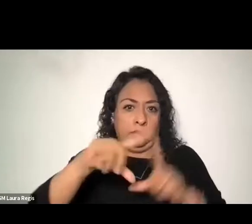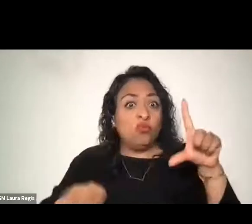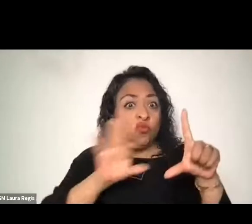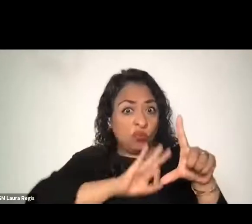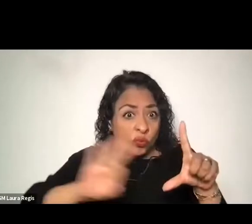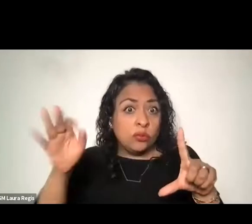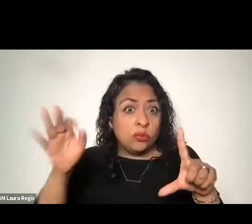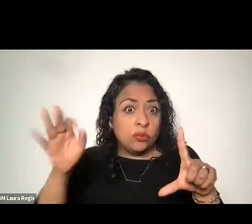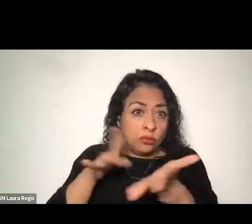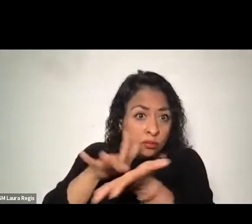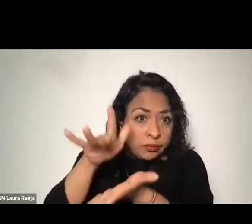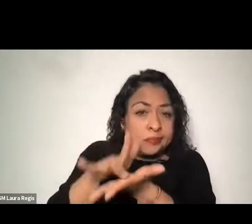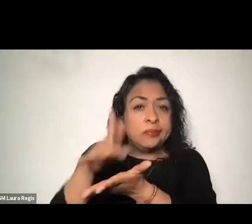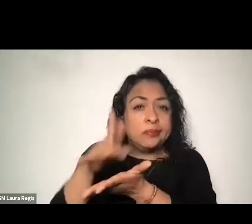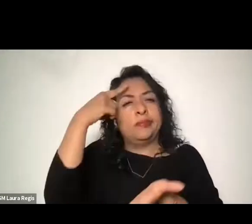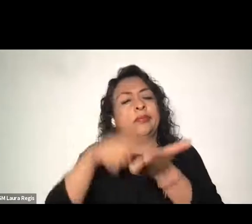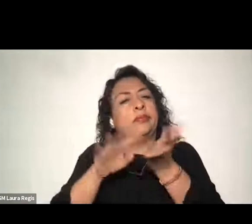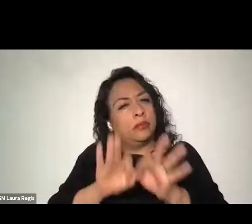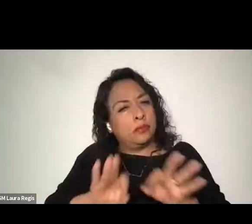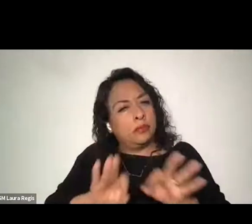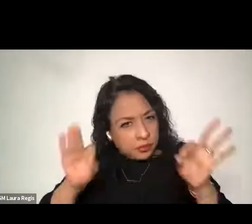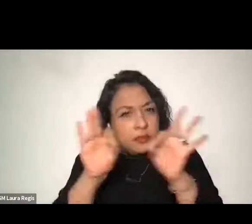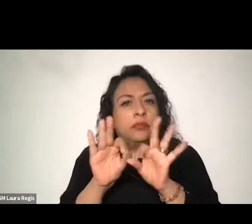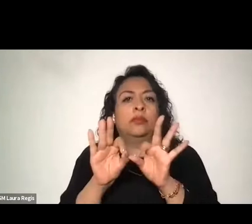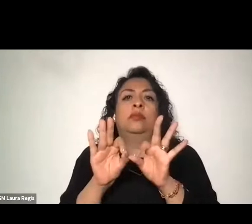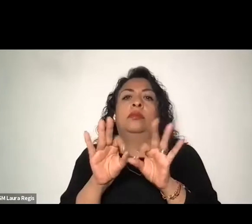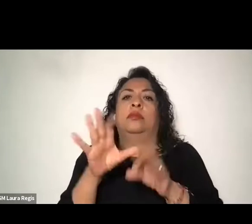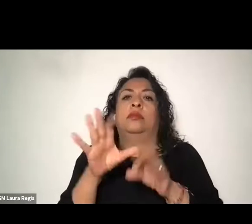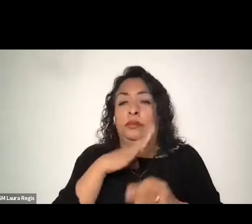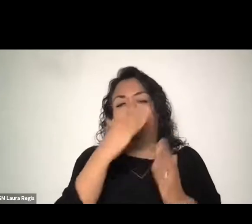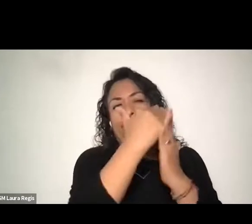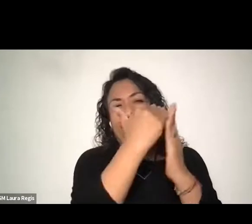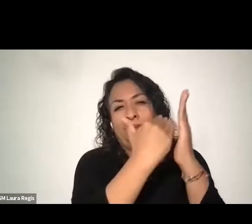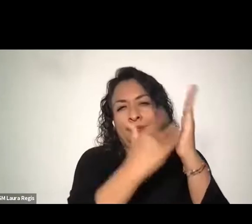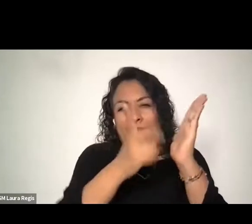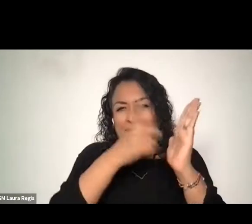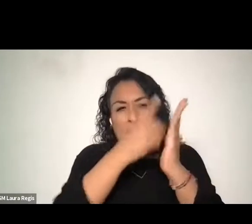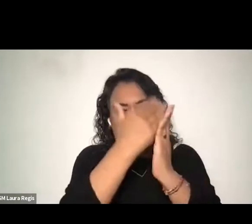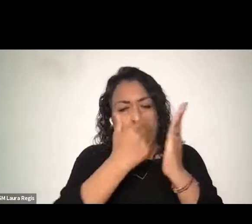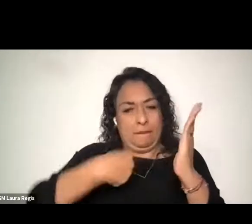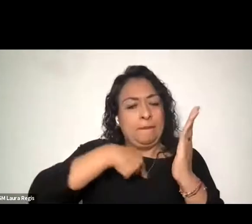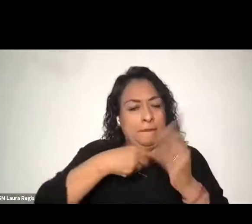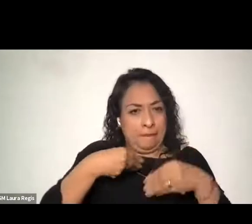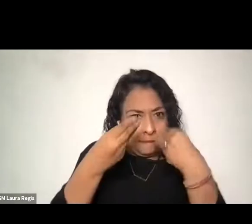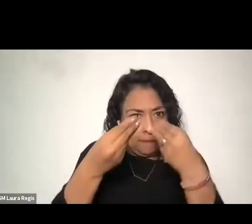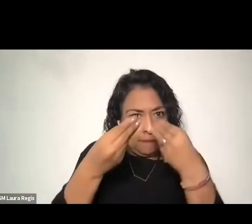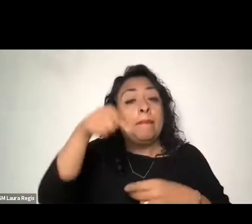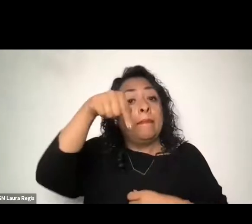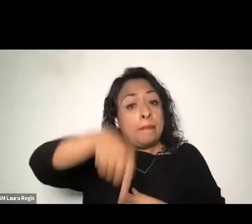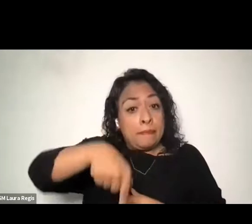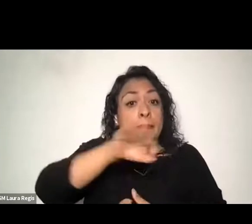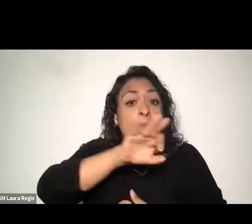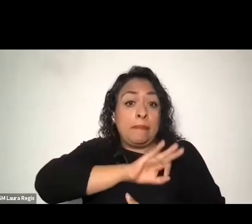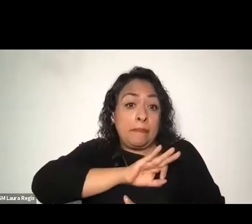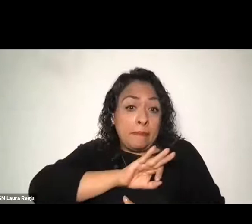importante que si tenemos este directorio que les vamos a compartir, aquí se pueda